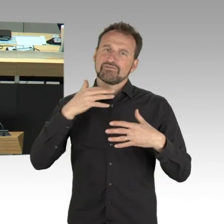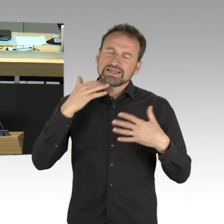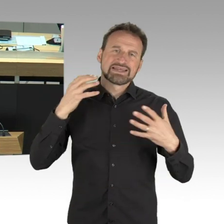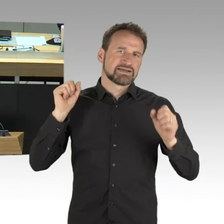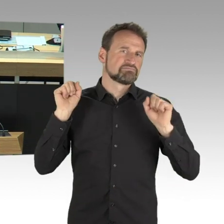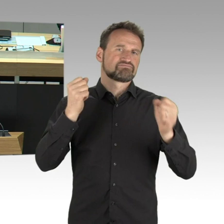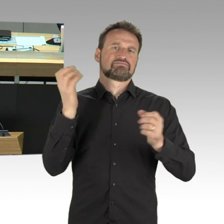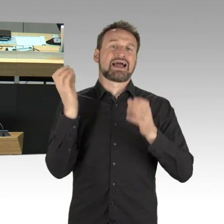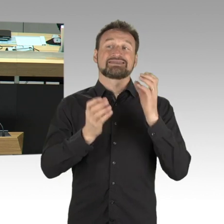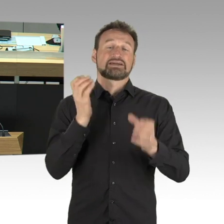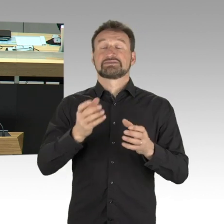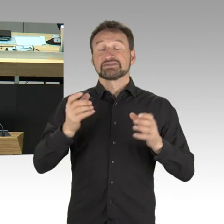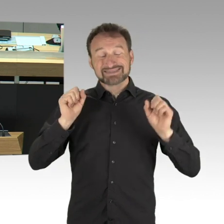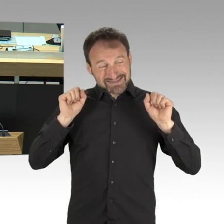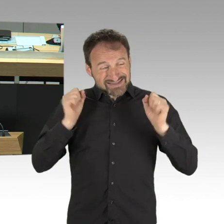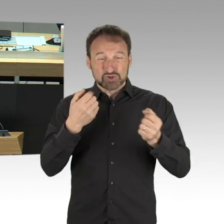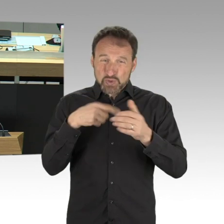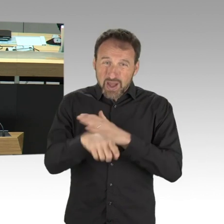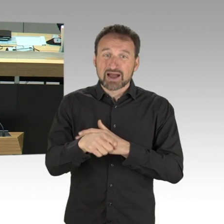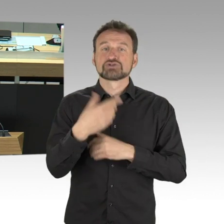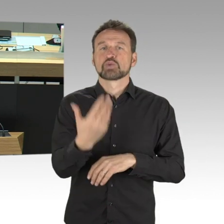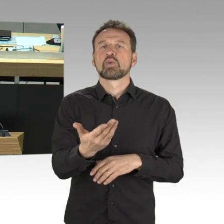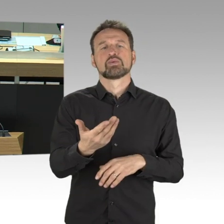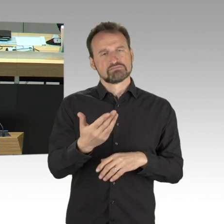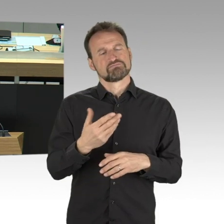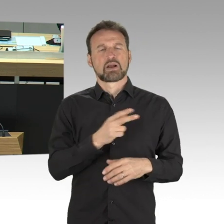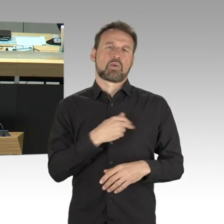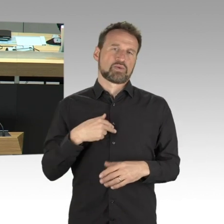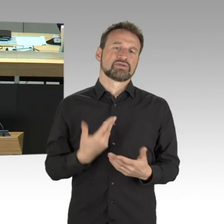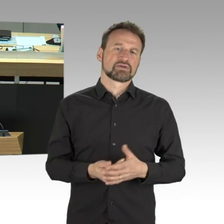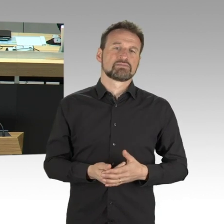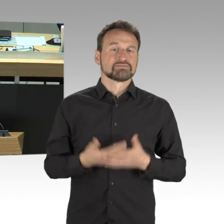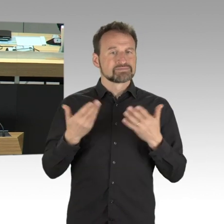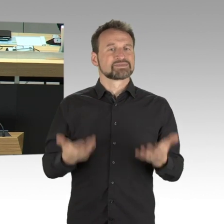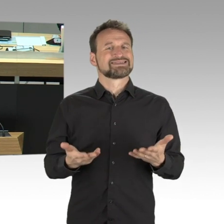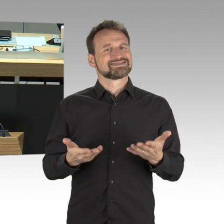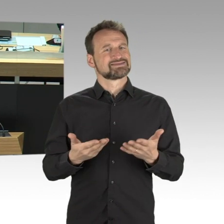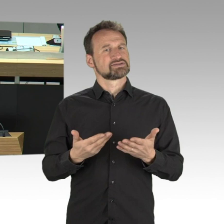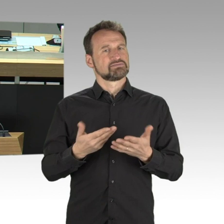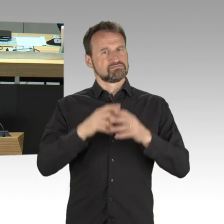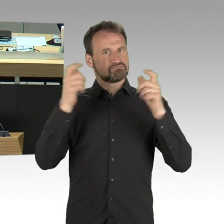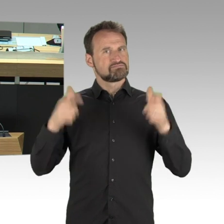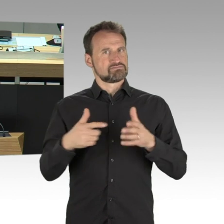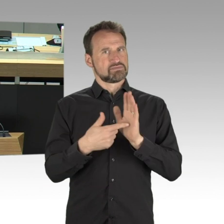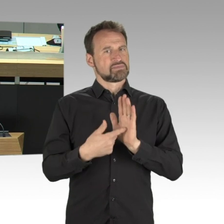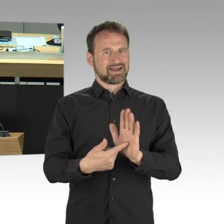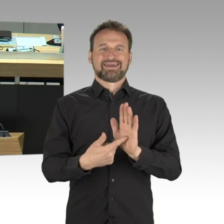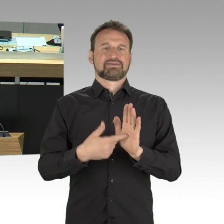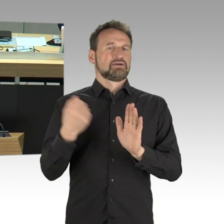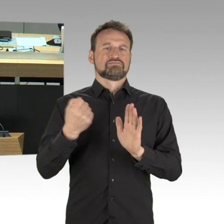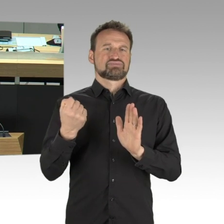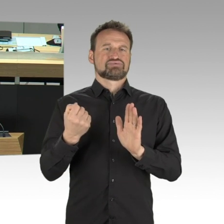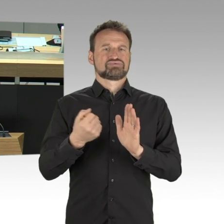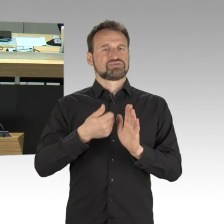umfangreiches Maßnahmenpaket vor, das bundesweit Vorbildcharakter hat. Es begreift Antisemitismus richtigerweise als gesamtgesellschaftliches